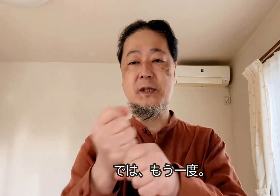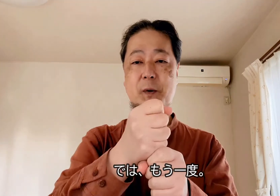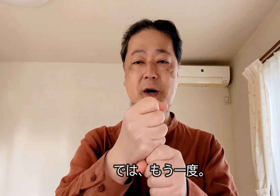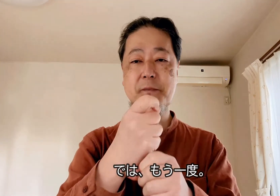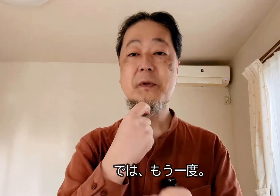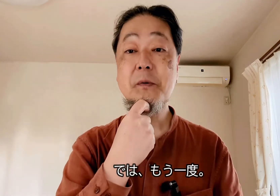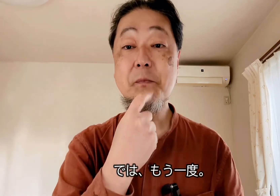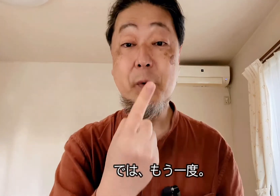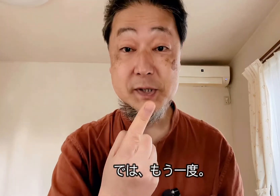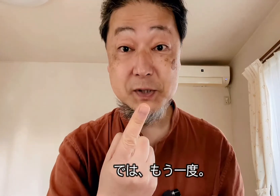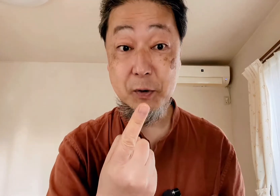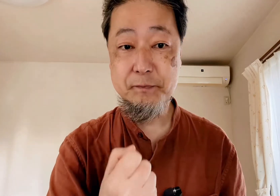では、もう一度。